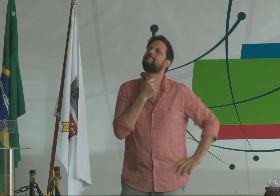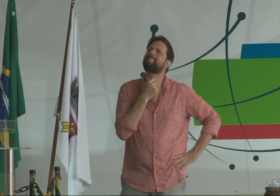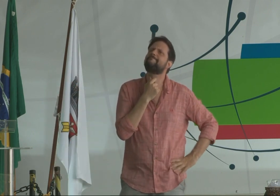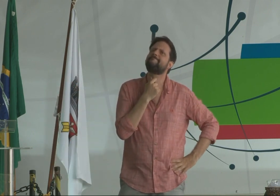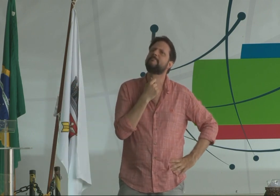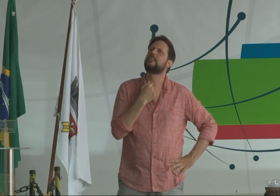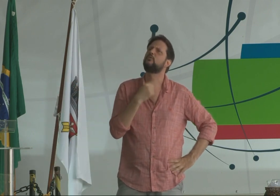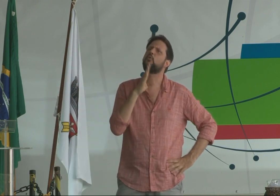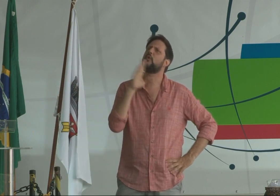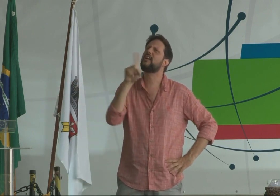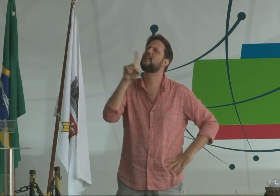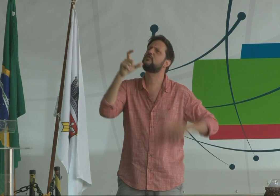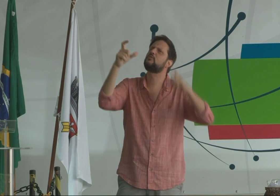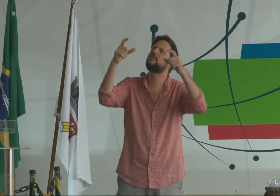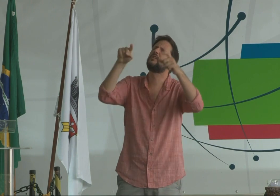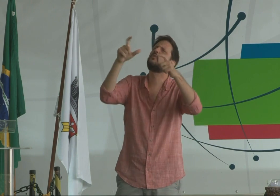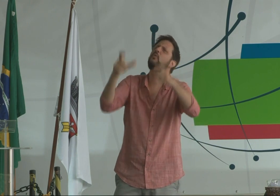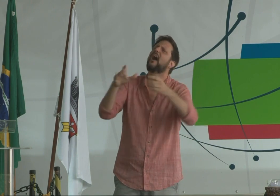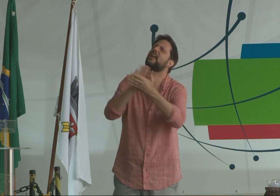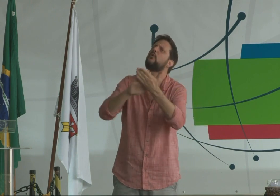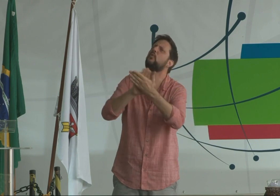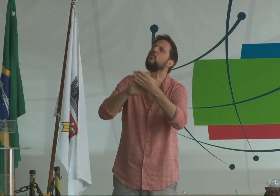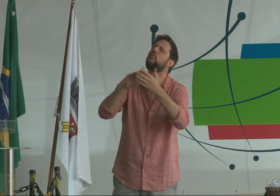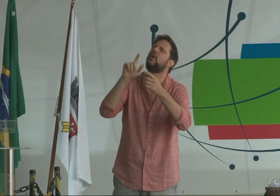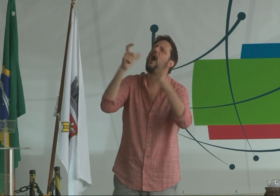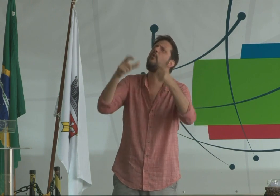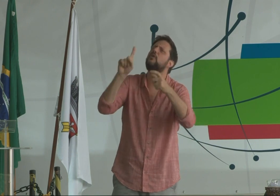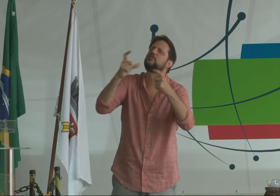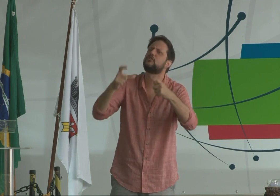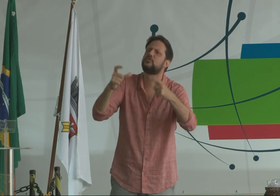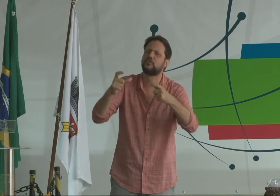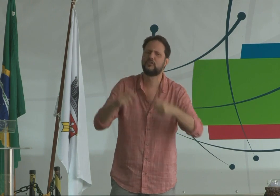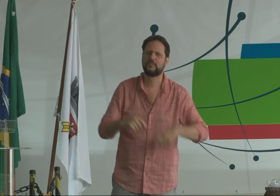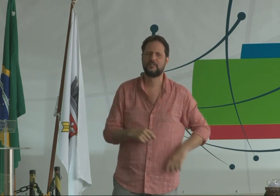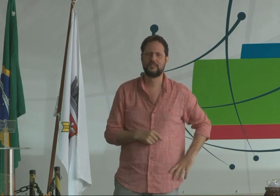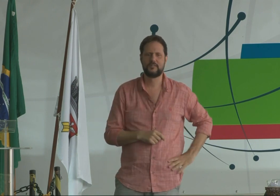Eu escondi. Eu não conheço qual o nome do lugar nenhum. Aonde que ele fica?